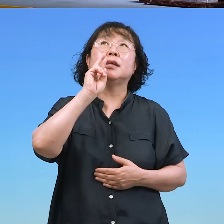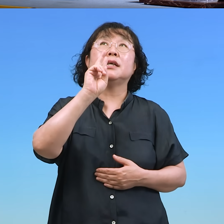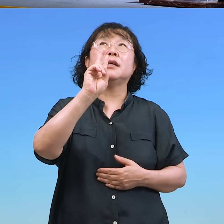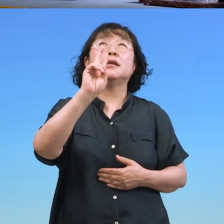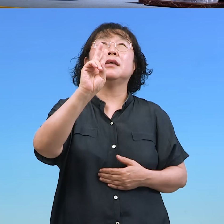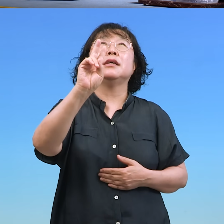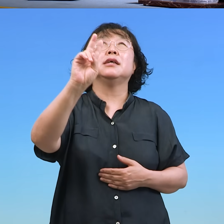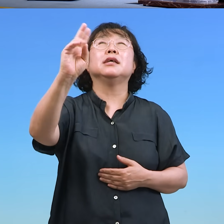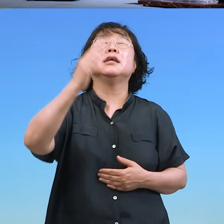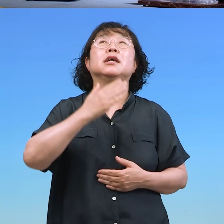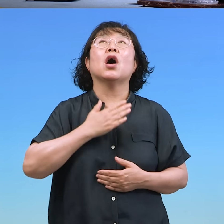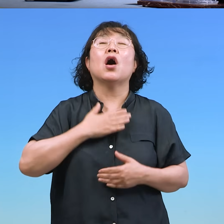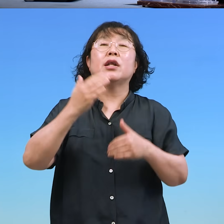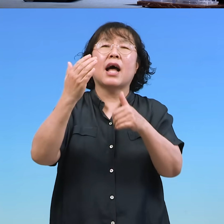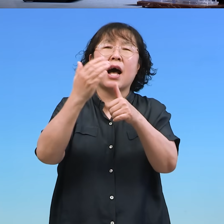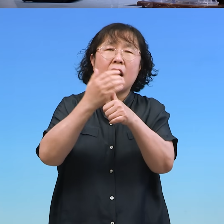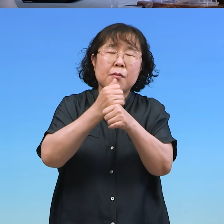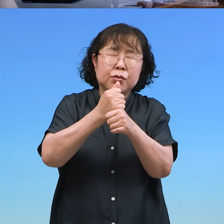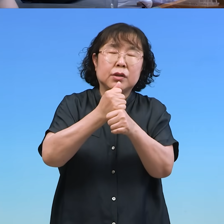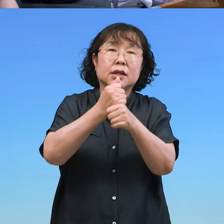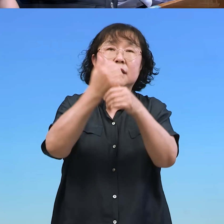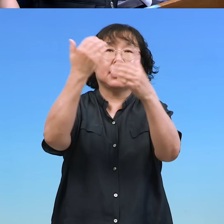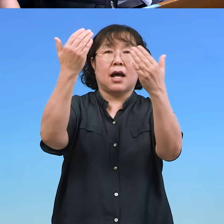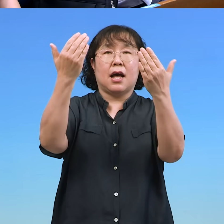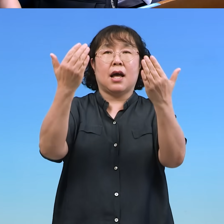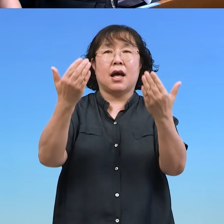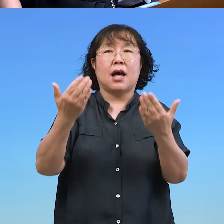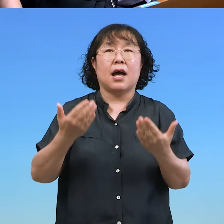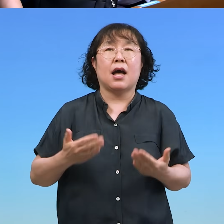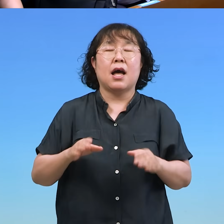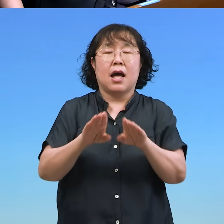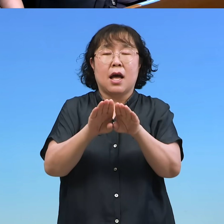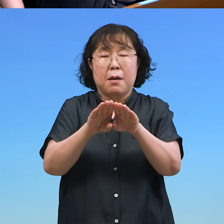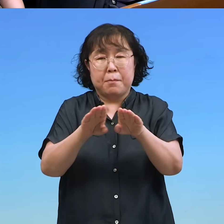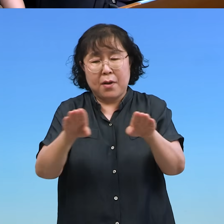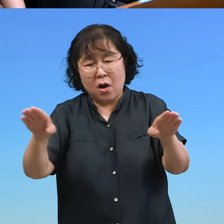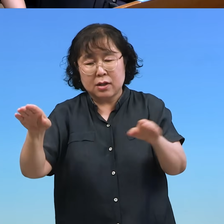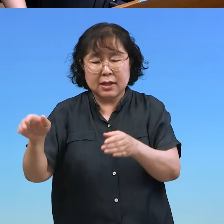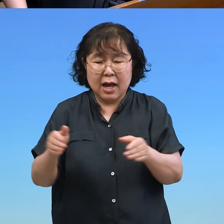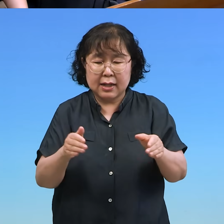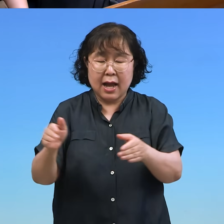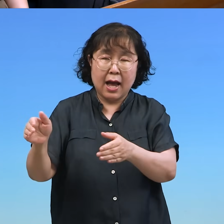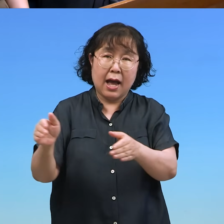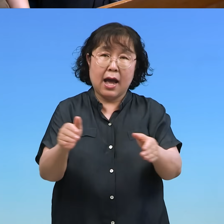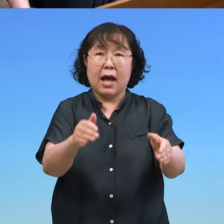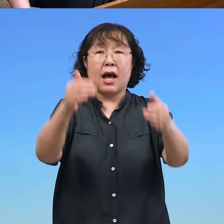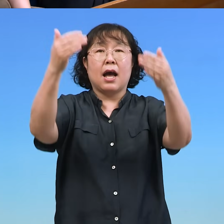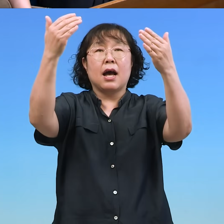아버지여 날 붙드사 평탄한 길